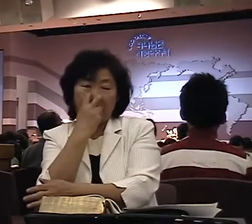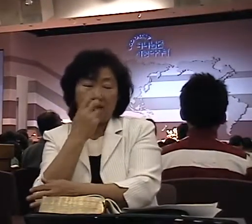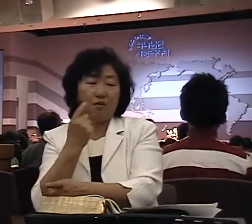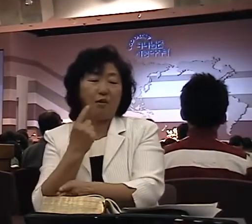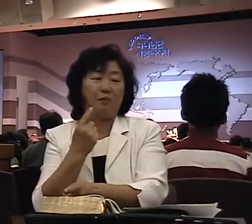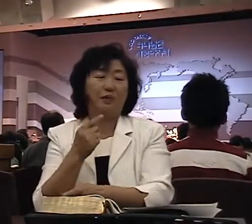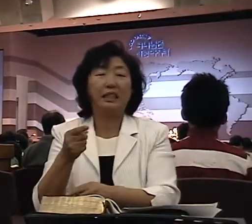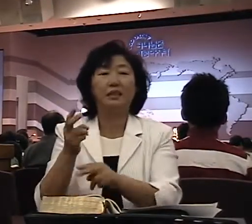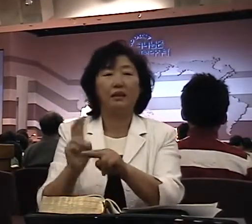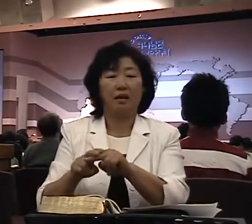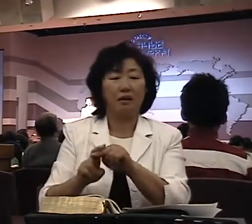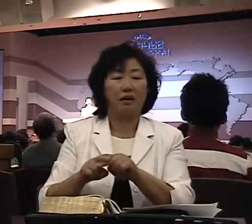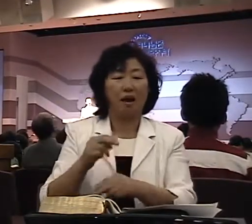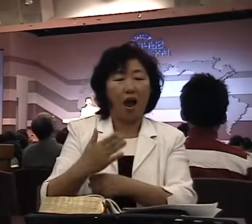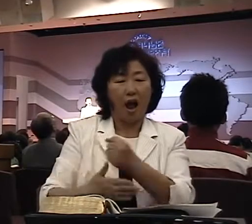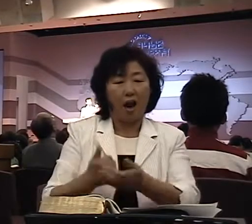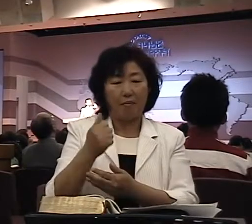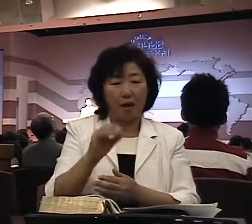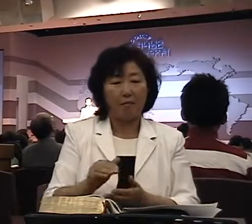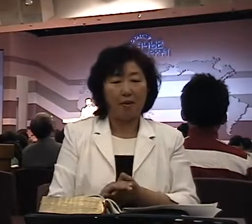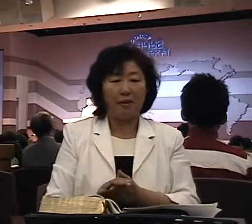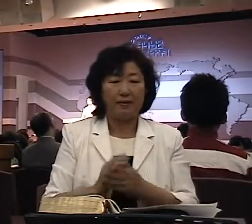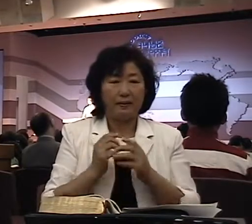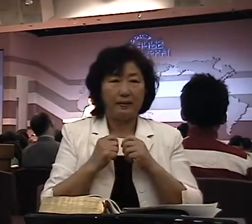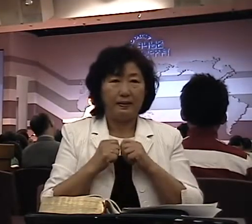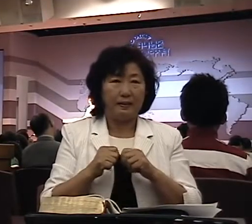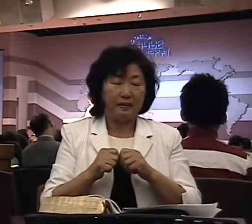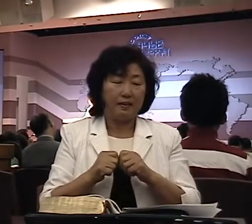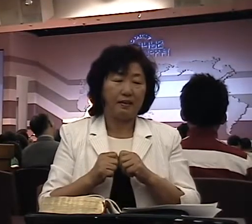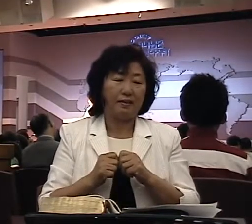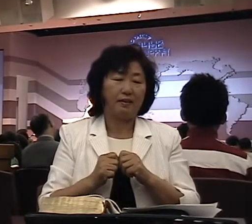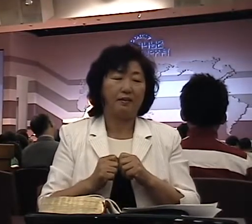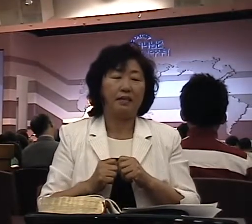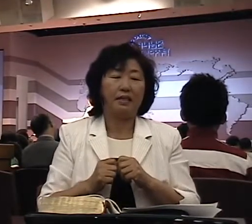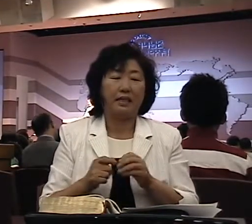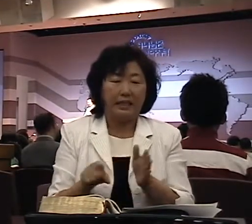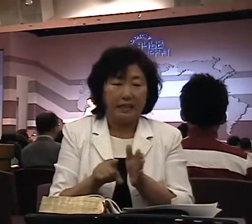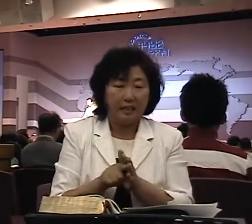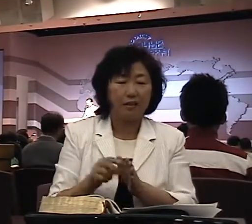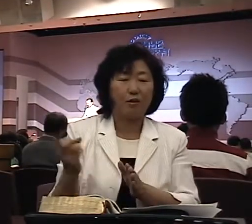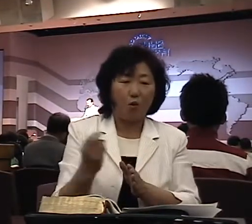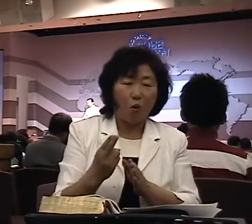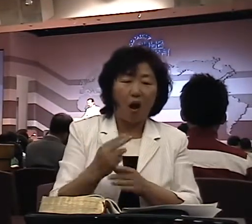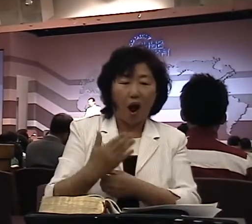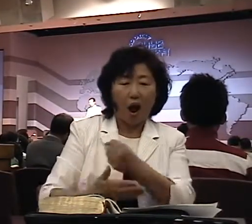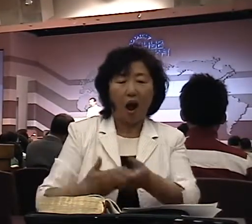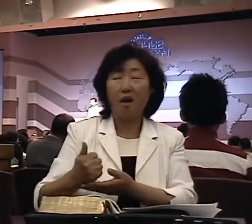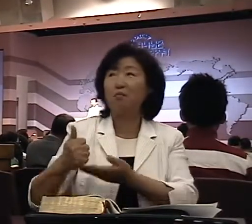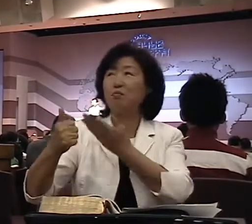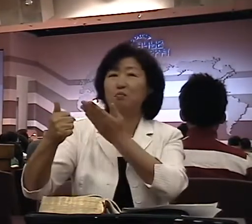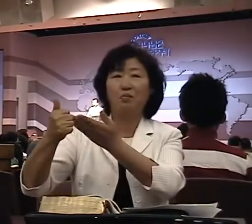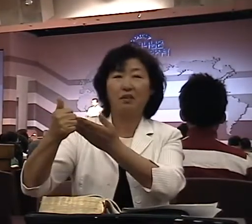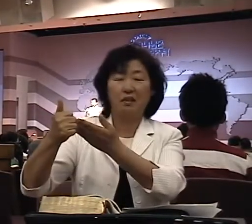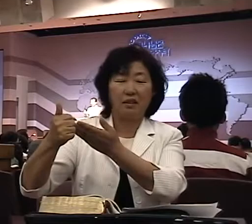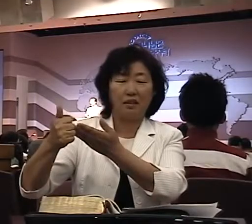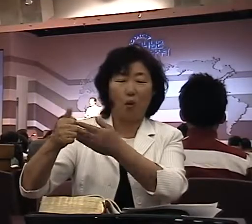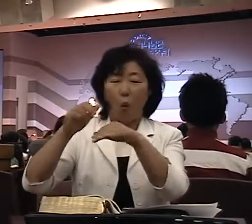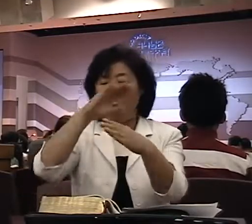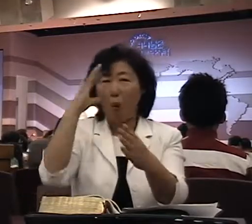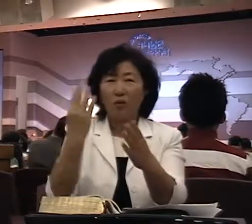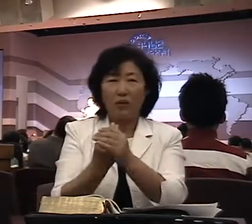그 자리에서 하나님 앞에 철저한 신앙과 하나님 앞에 드려지는 온전한